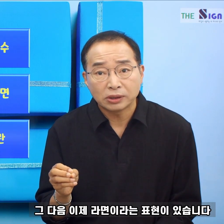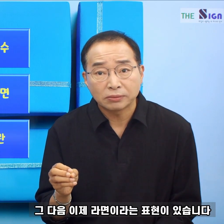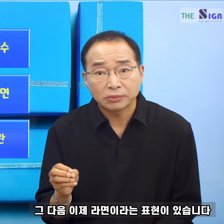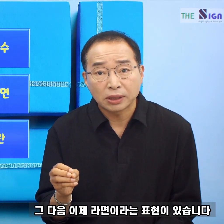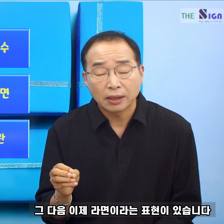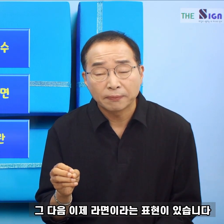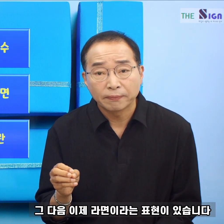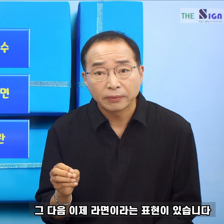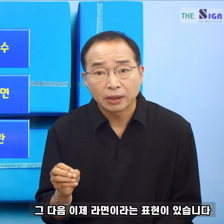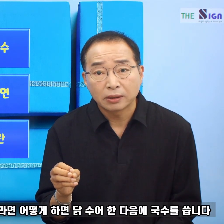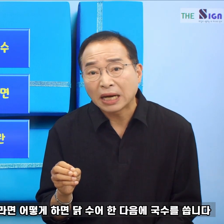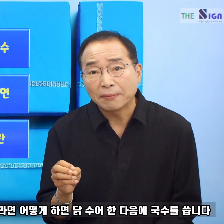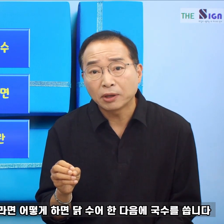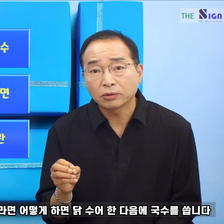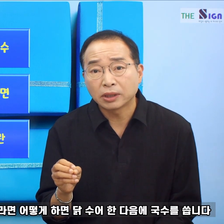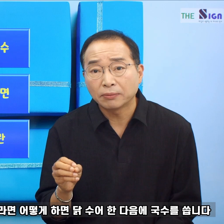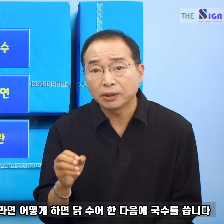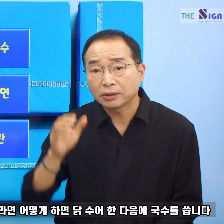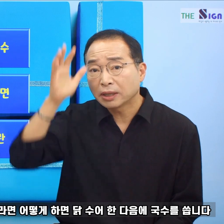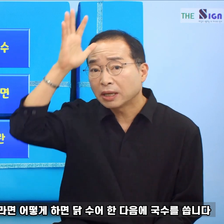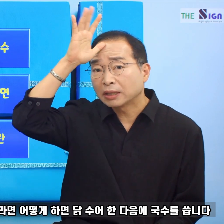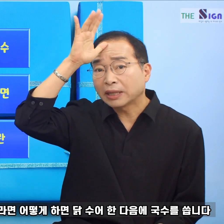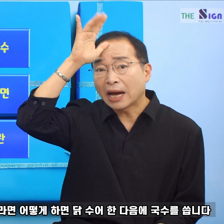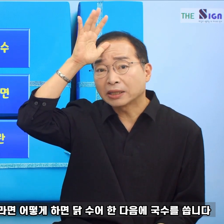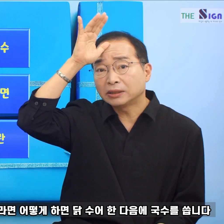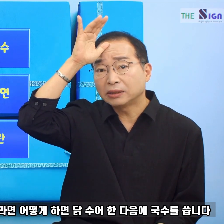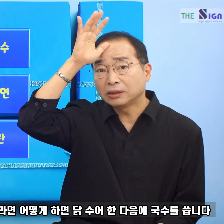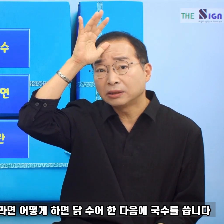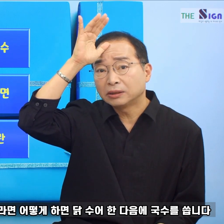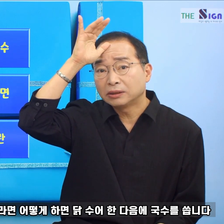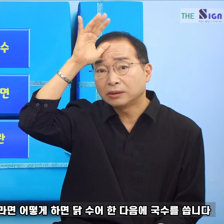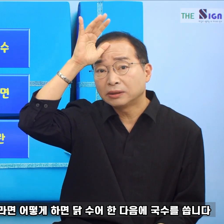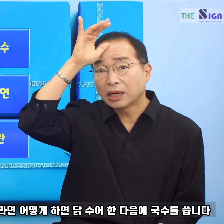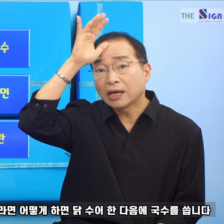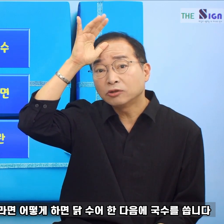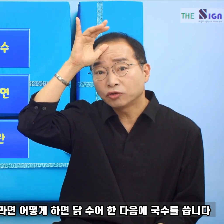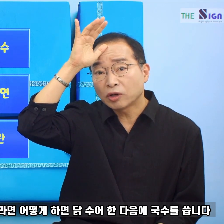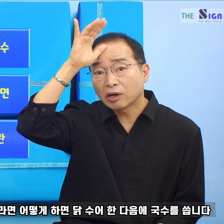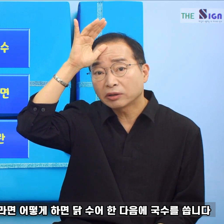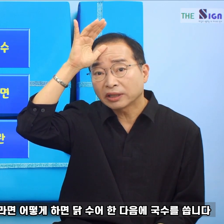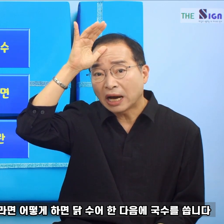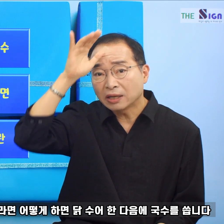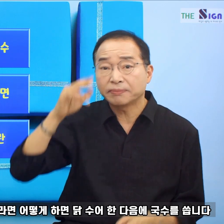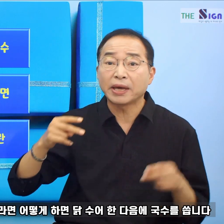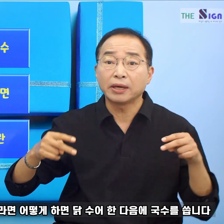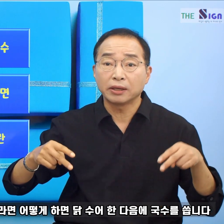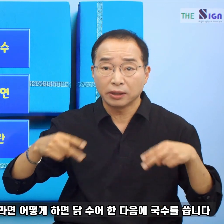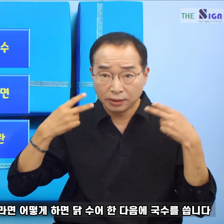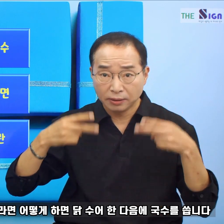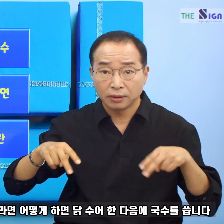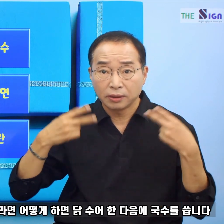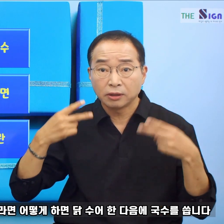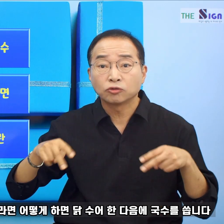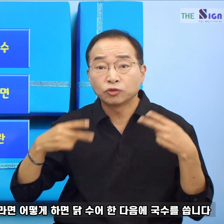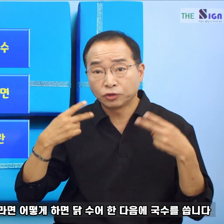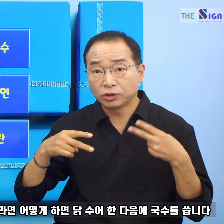있습니다. 라면 어떻게 하면 닭을 한 수어 다음에 국수를 씁니다.